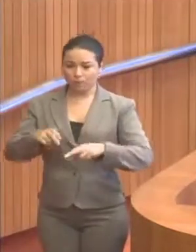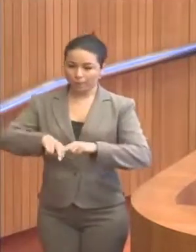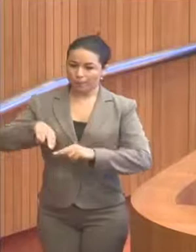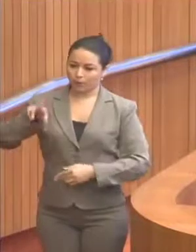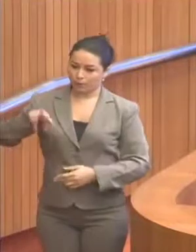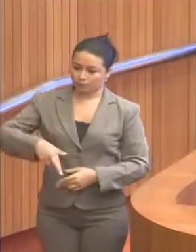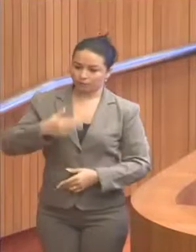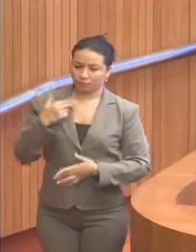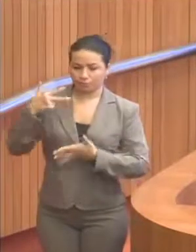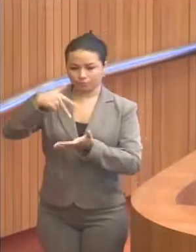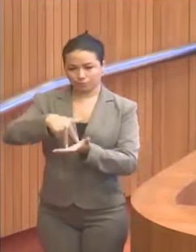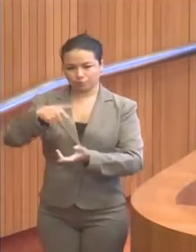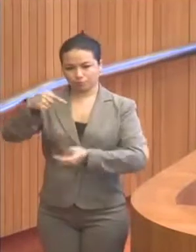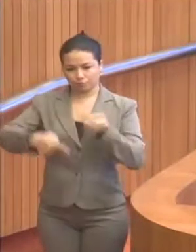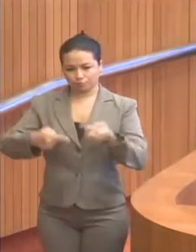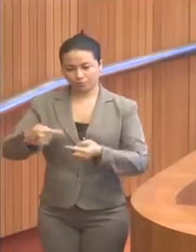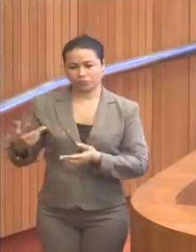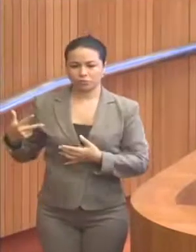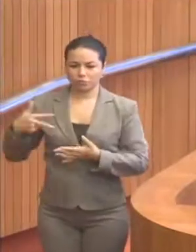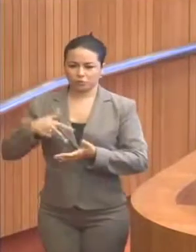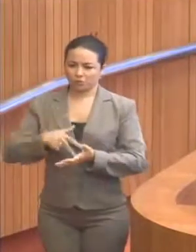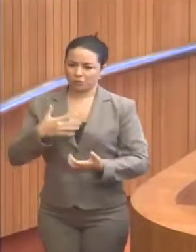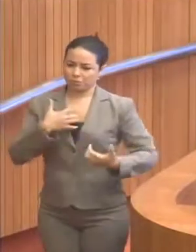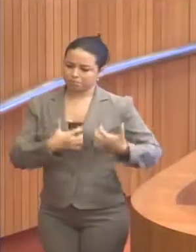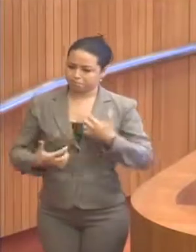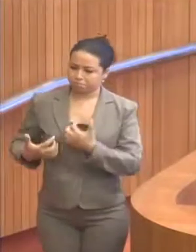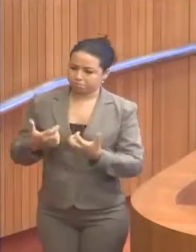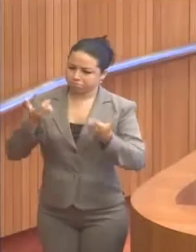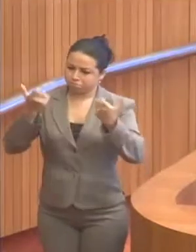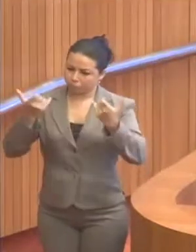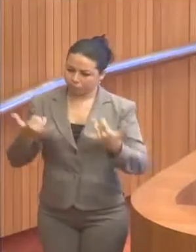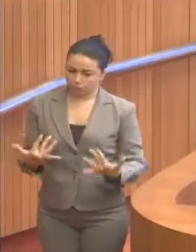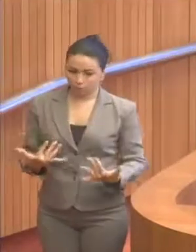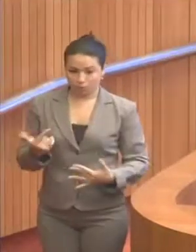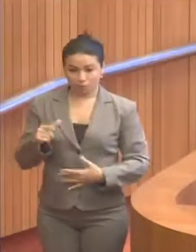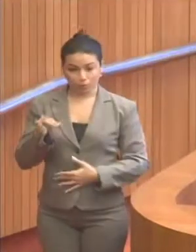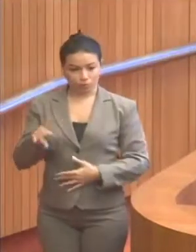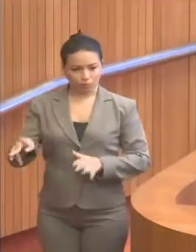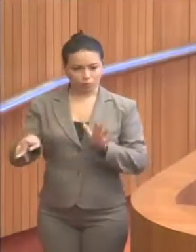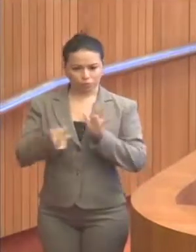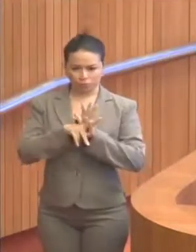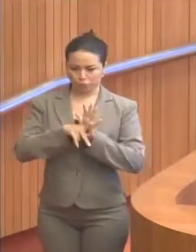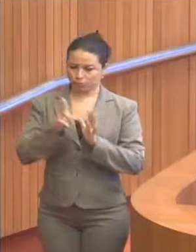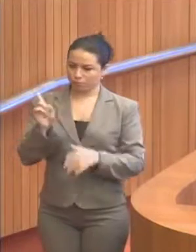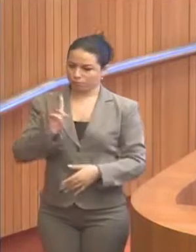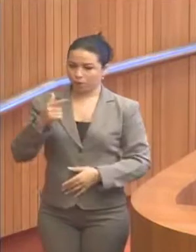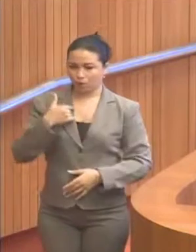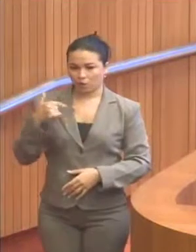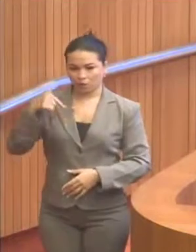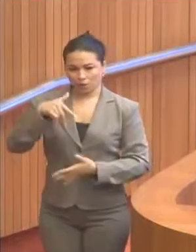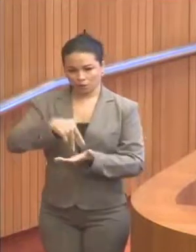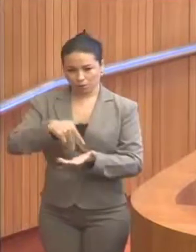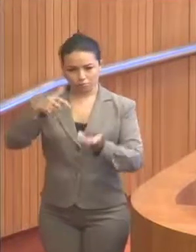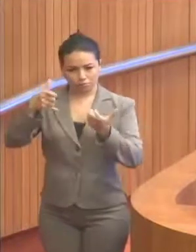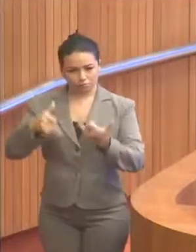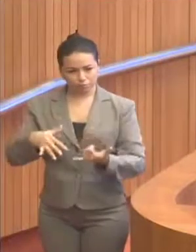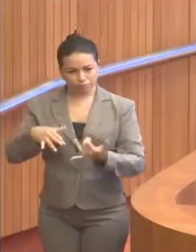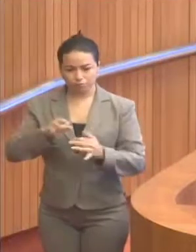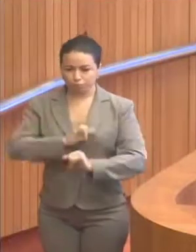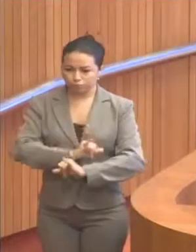esses questionamentos, trago para cá essas angústias, que não são apenas minhas. Eu aqui, de certa forma, estou